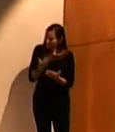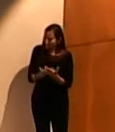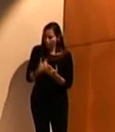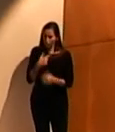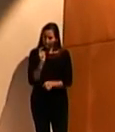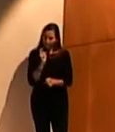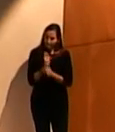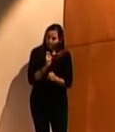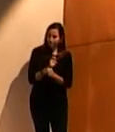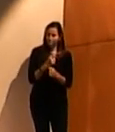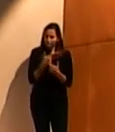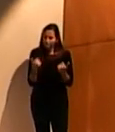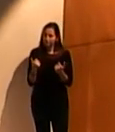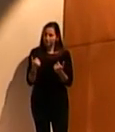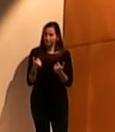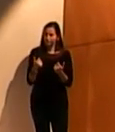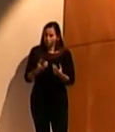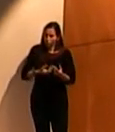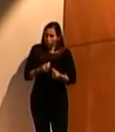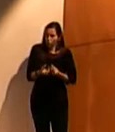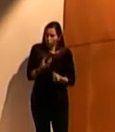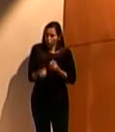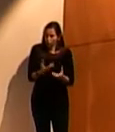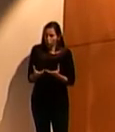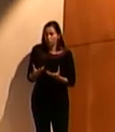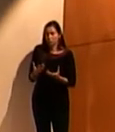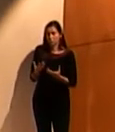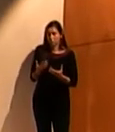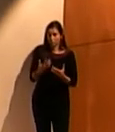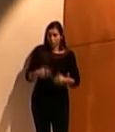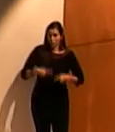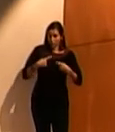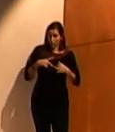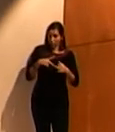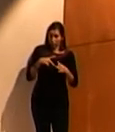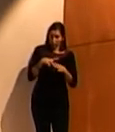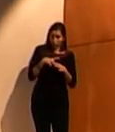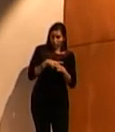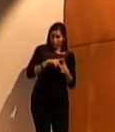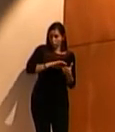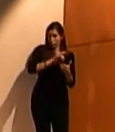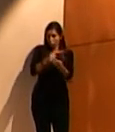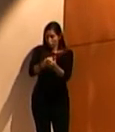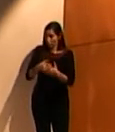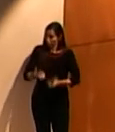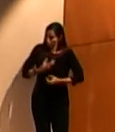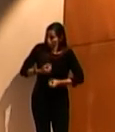critique, de tout ce qu'ils ont pu amener le long de l'atelier de la construction.